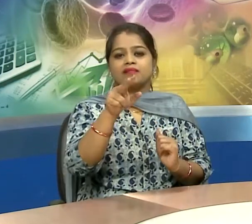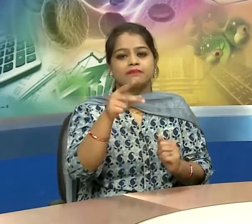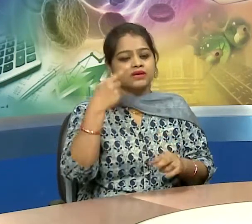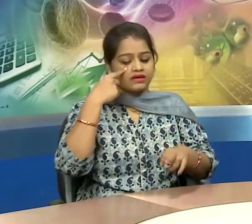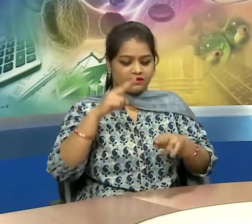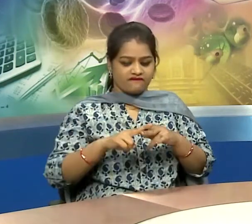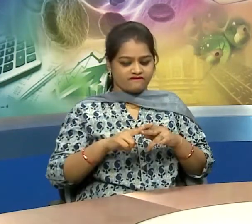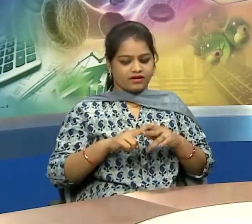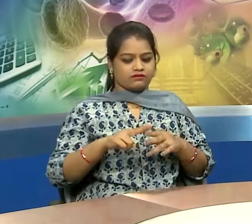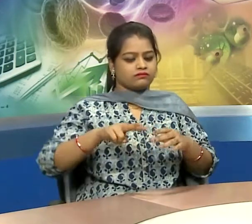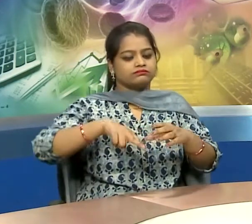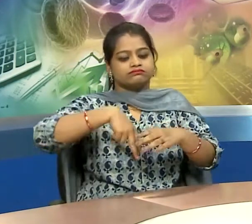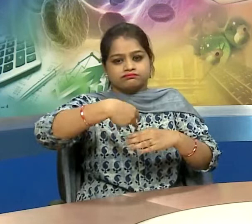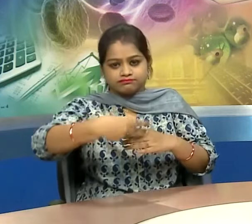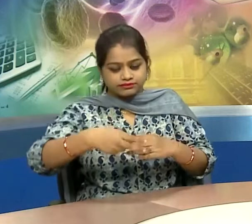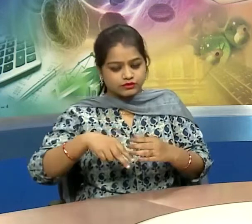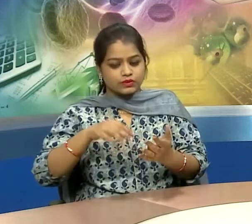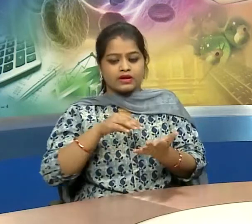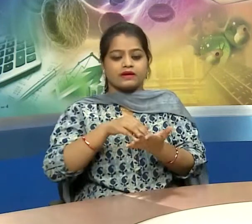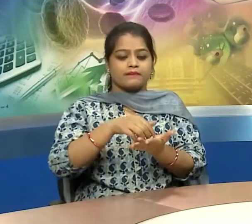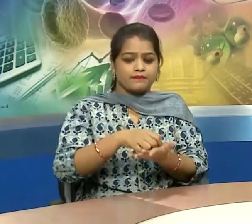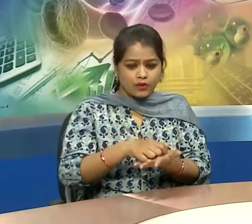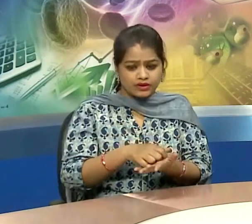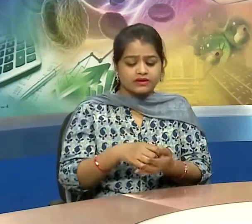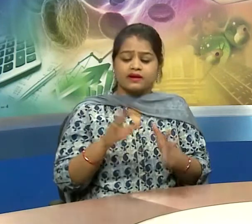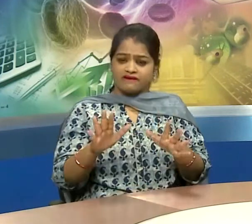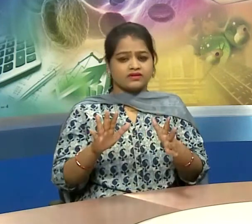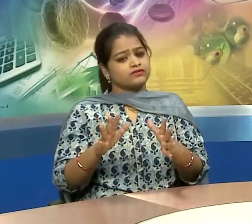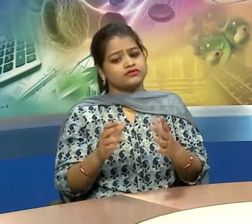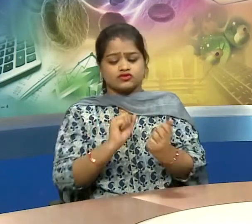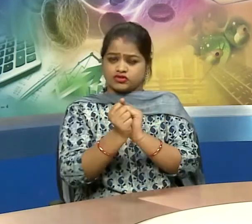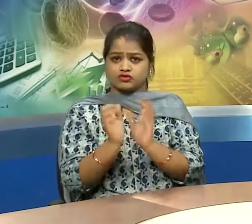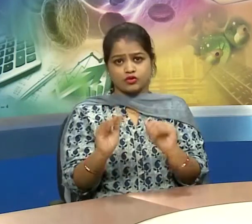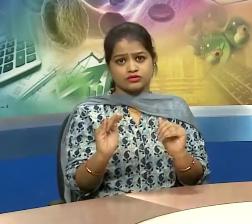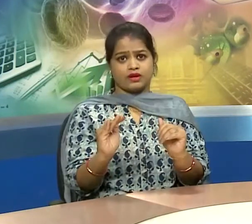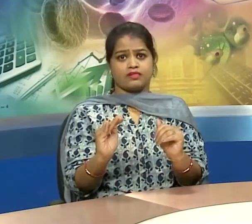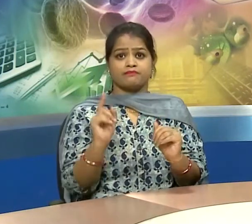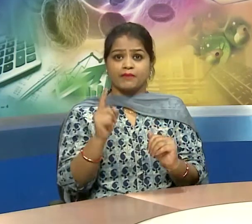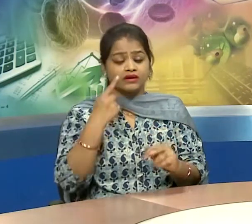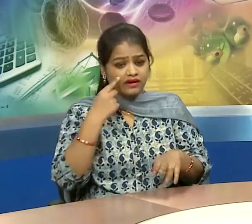जहां अपने आदर्शों पर दृढ़ रहना चाहिए वहां दृढ़ रहो।